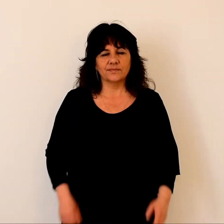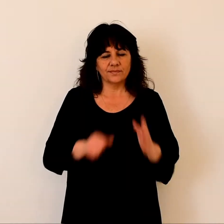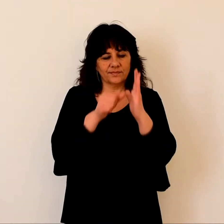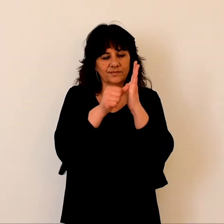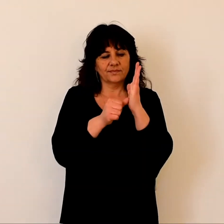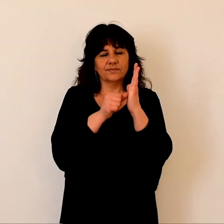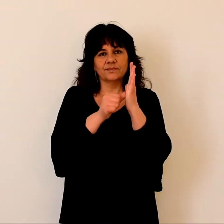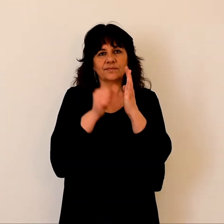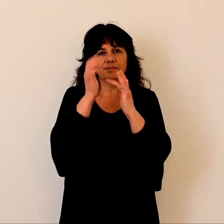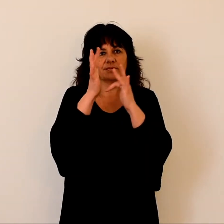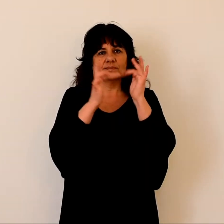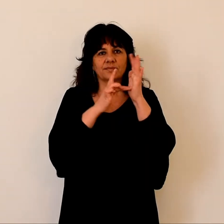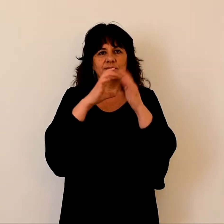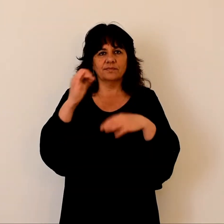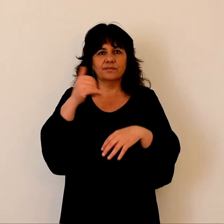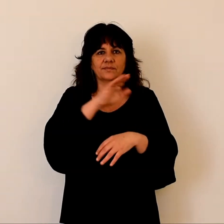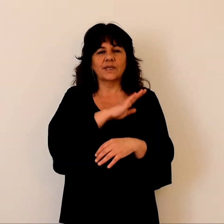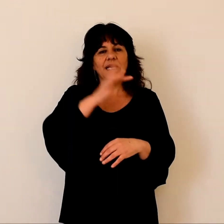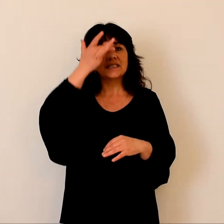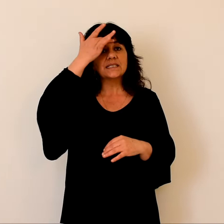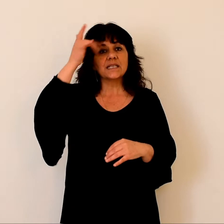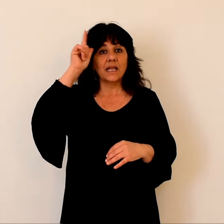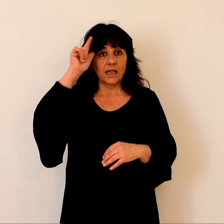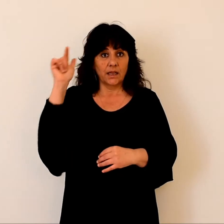Évangile de Jésus-Christ selon saint Luc.